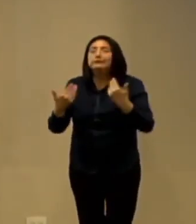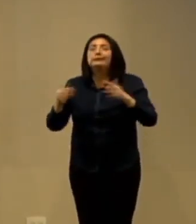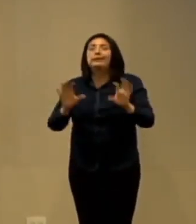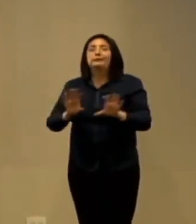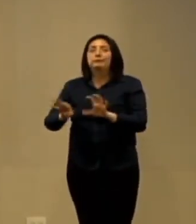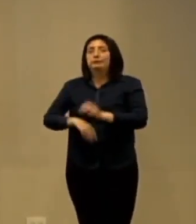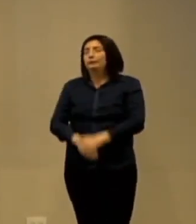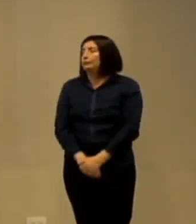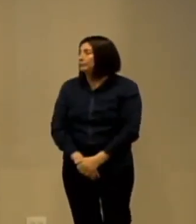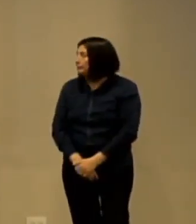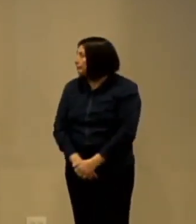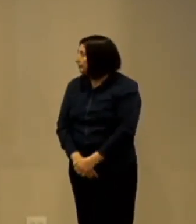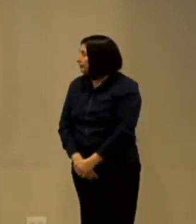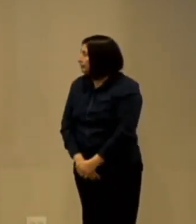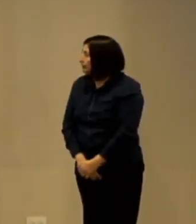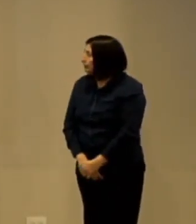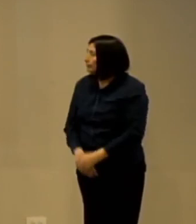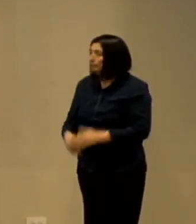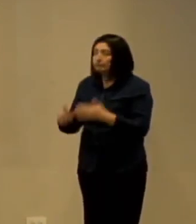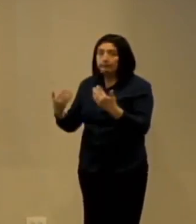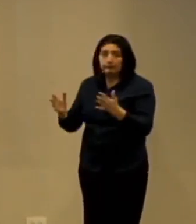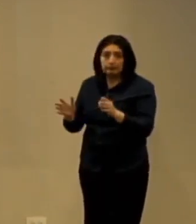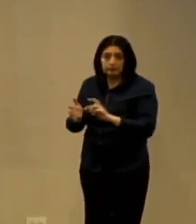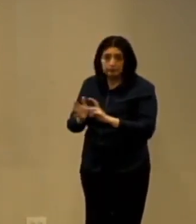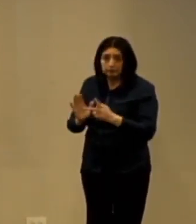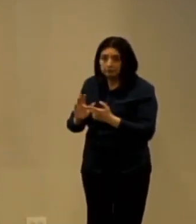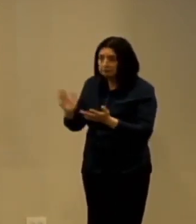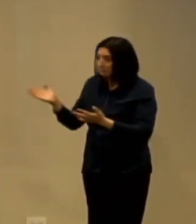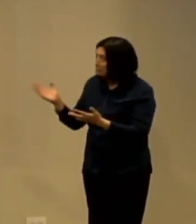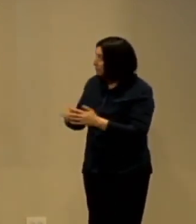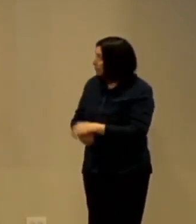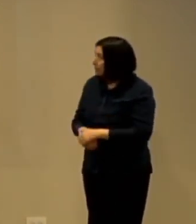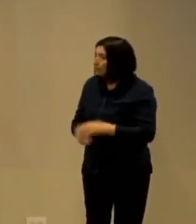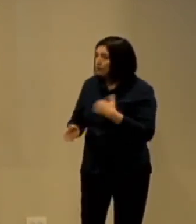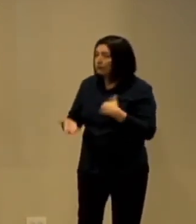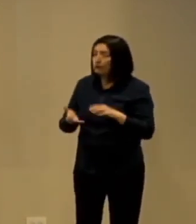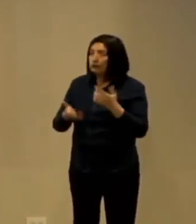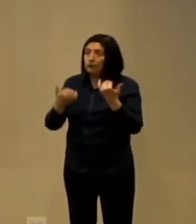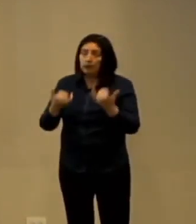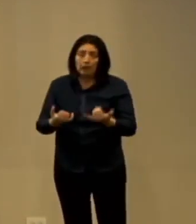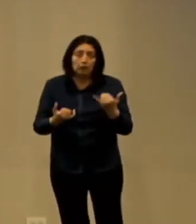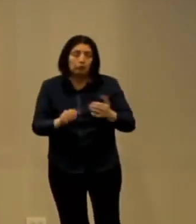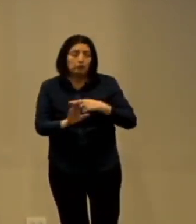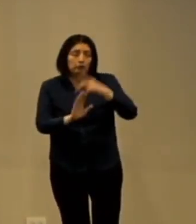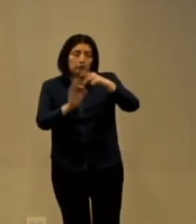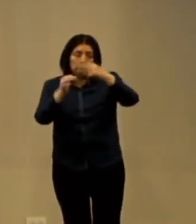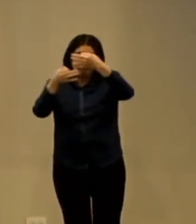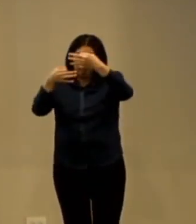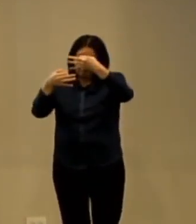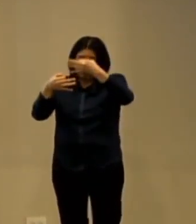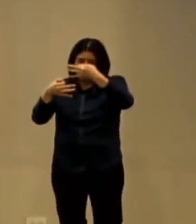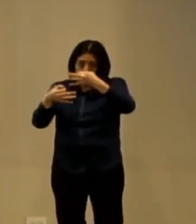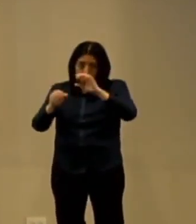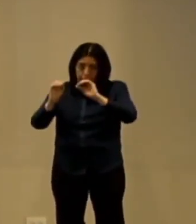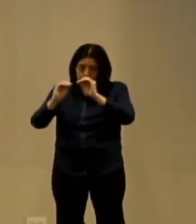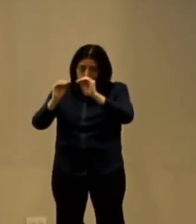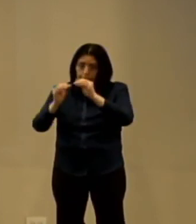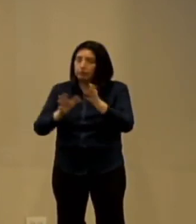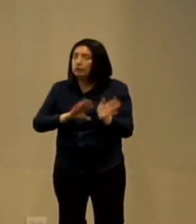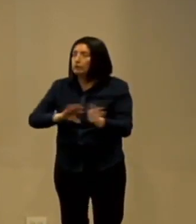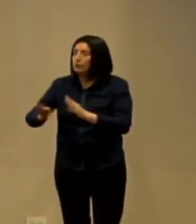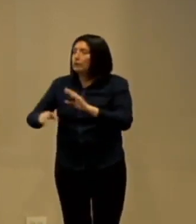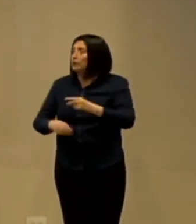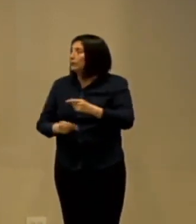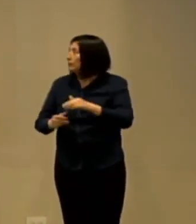proceso. Bien, eso significa también que hay que hacer un reajuste a nuestro actual programa presupuestal. Corro